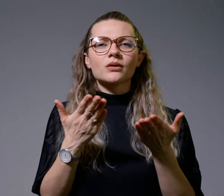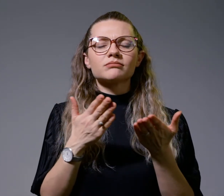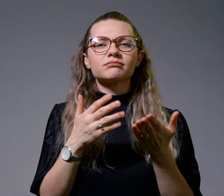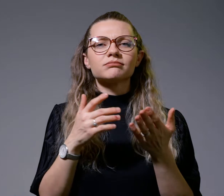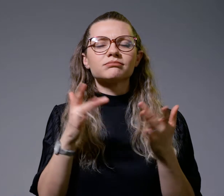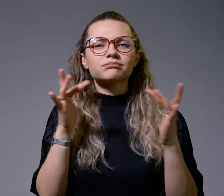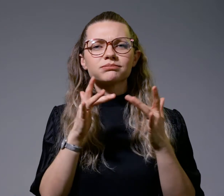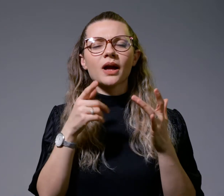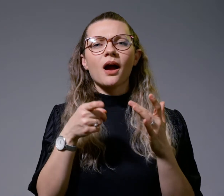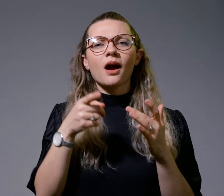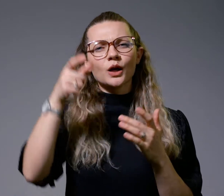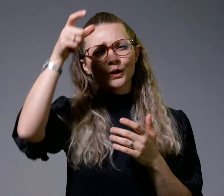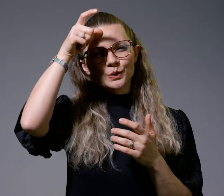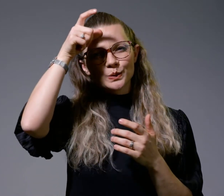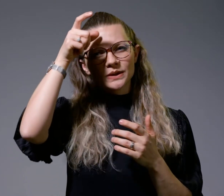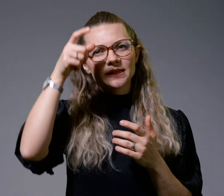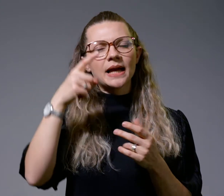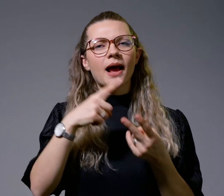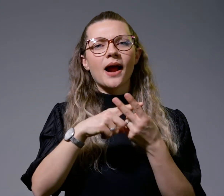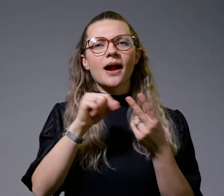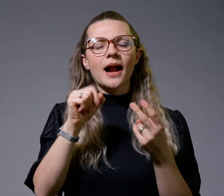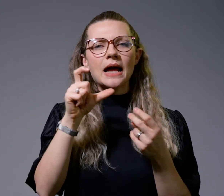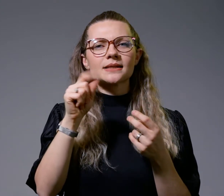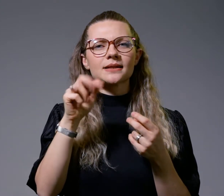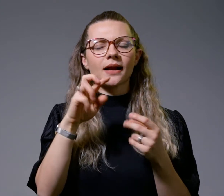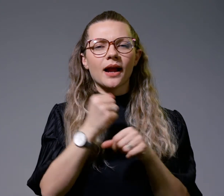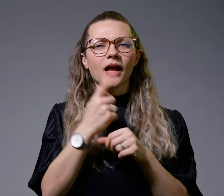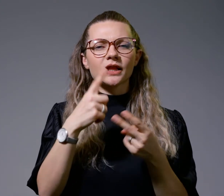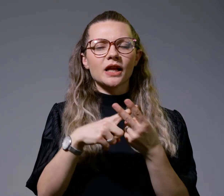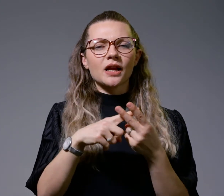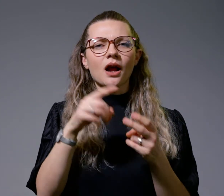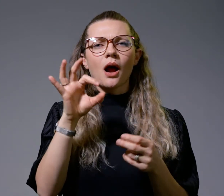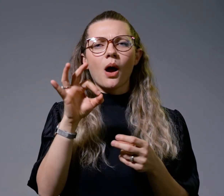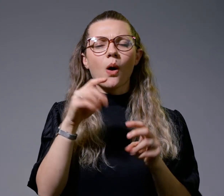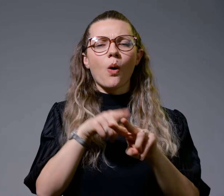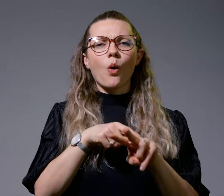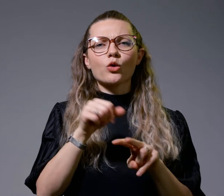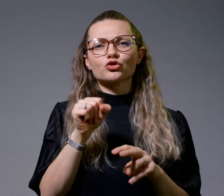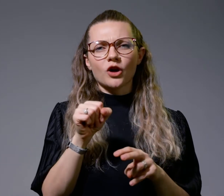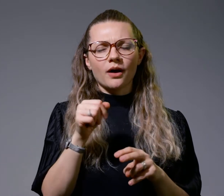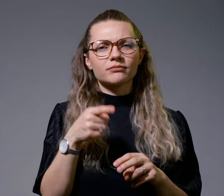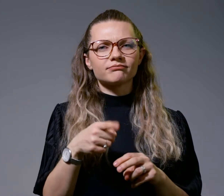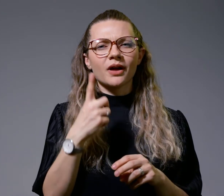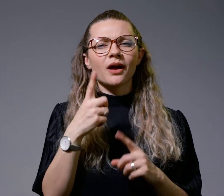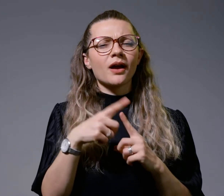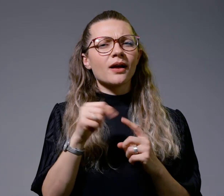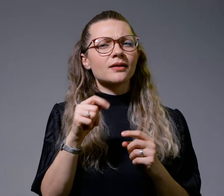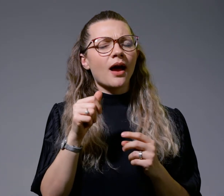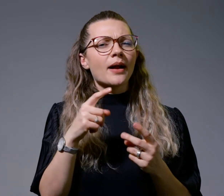на османлискиот Насредин Оџа, Итар Пејо, како позитивна фигура под слично